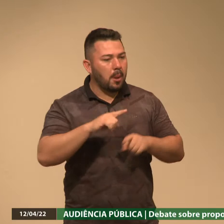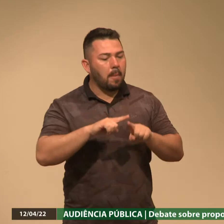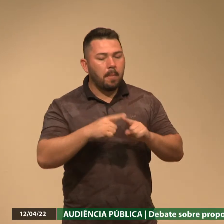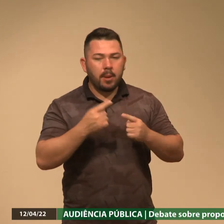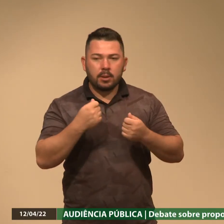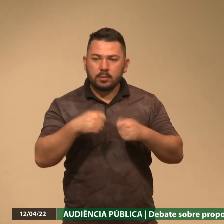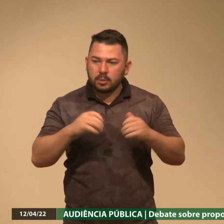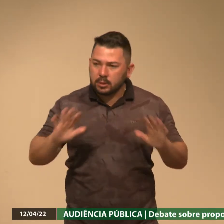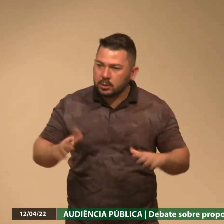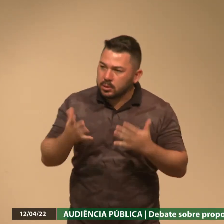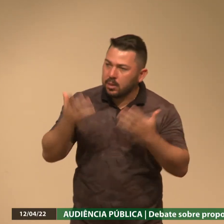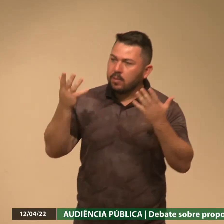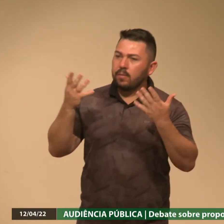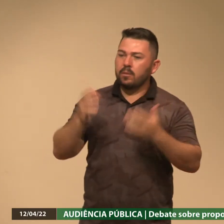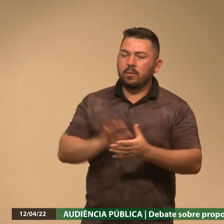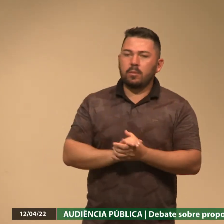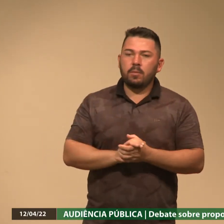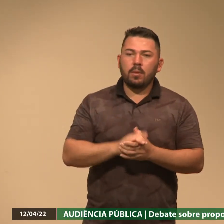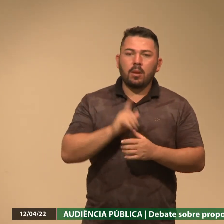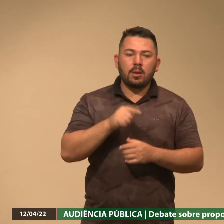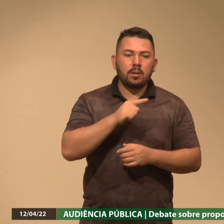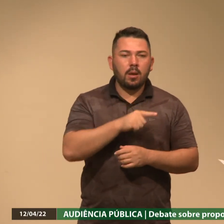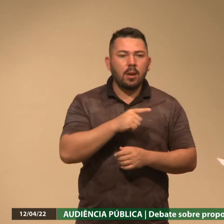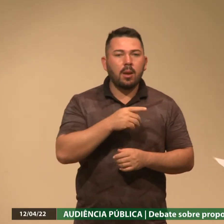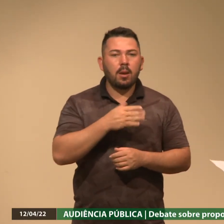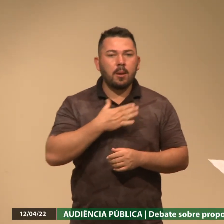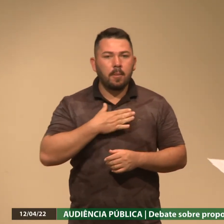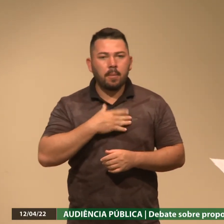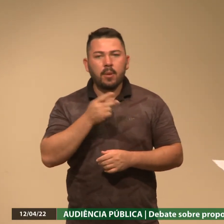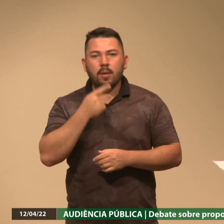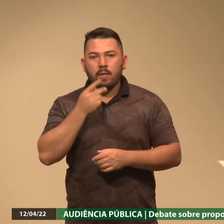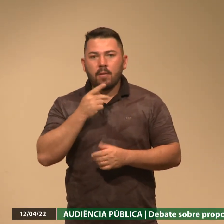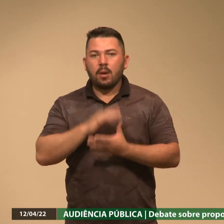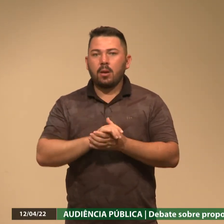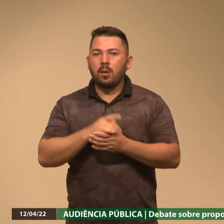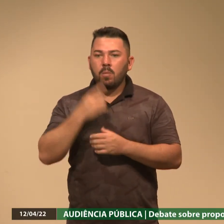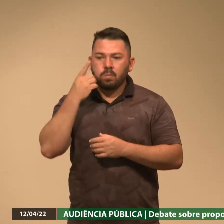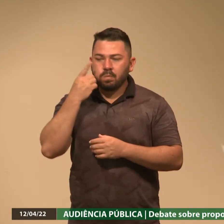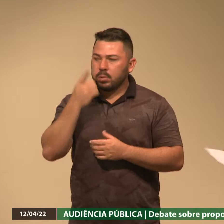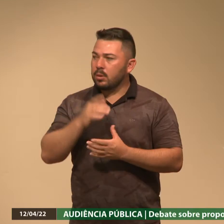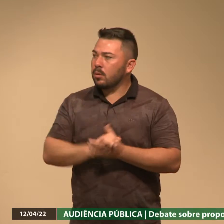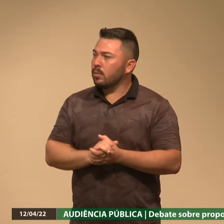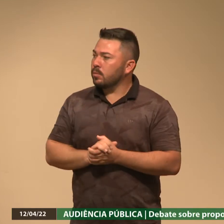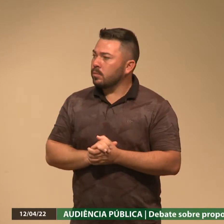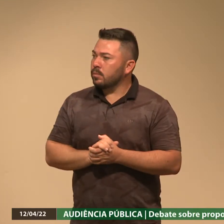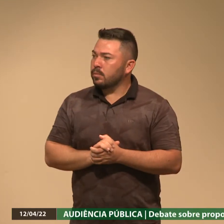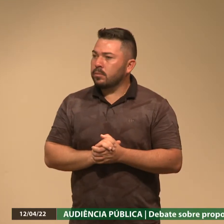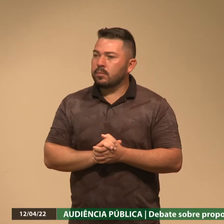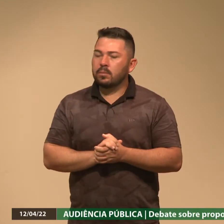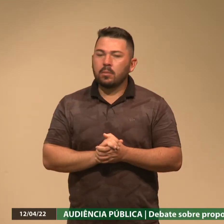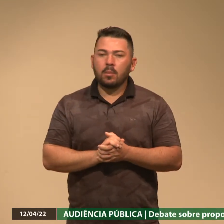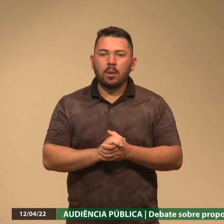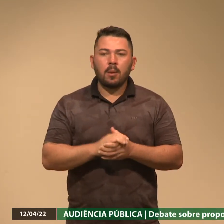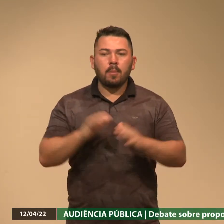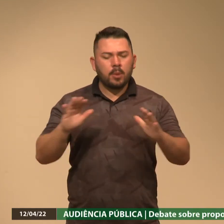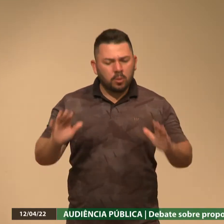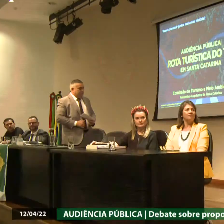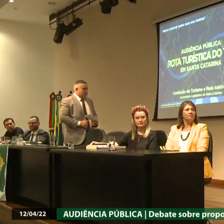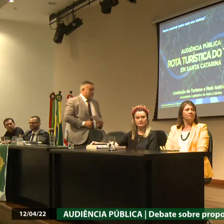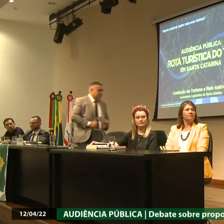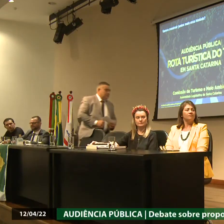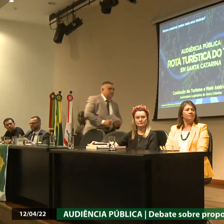evoluir tá Essa era minha fala Deputado te agradecer pela tua proposição pelo teu